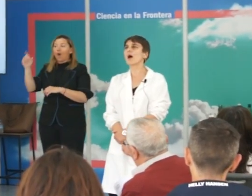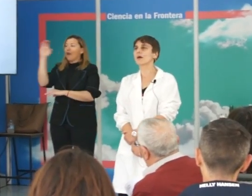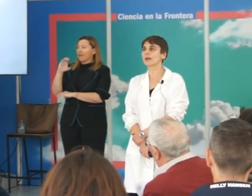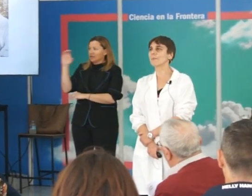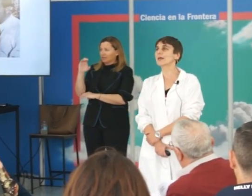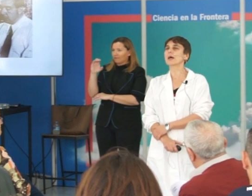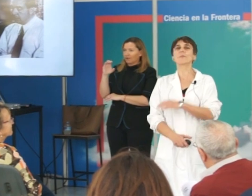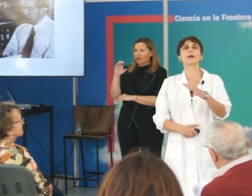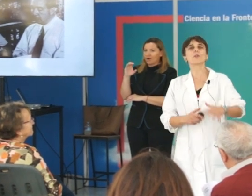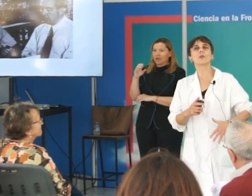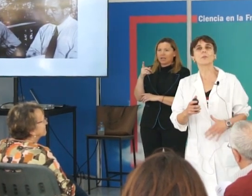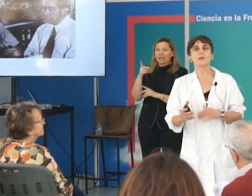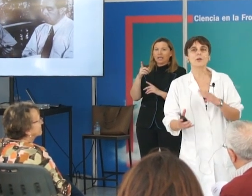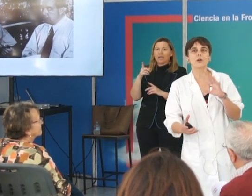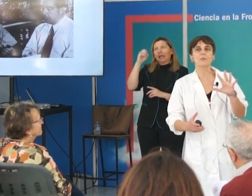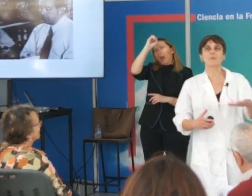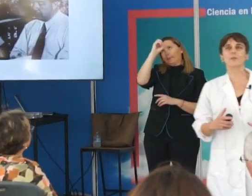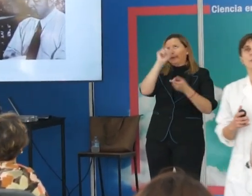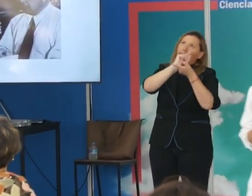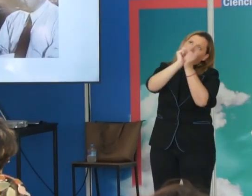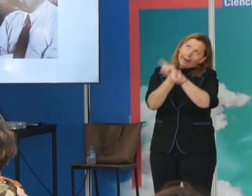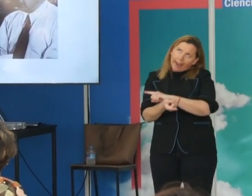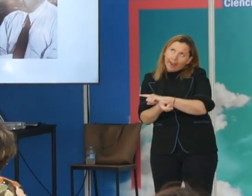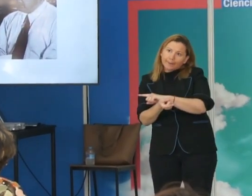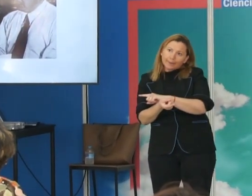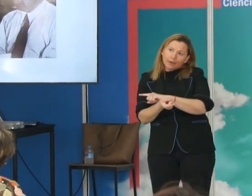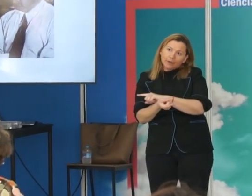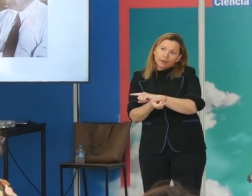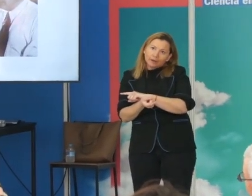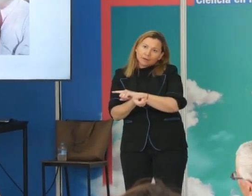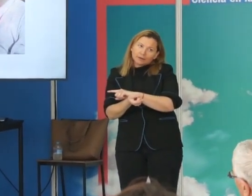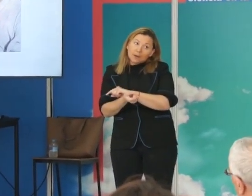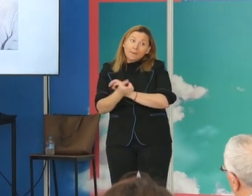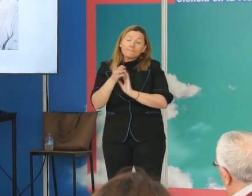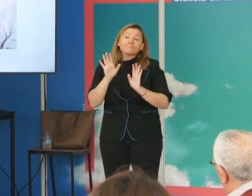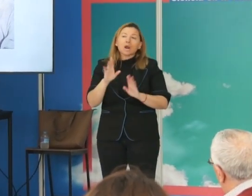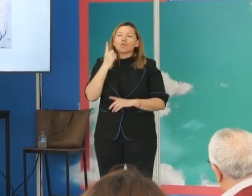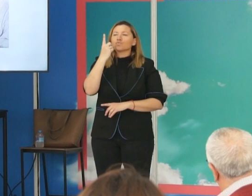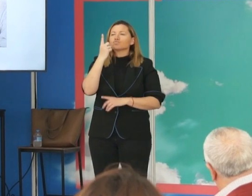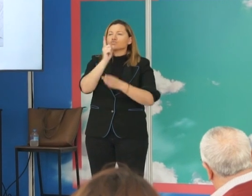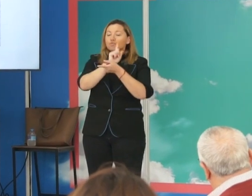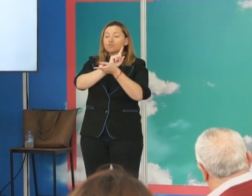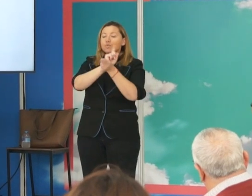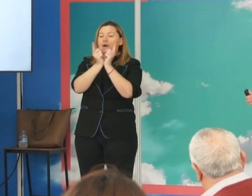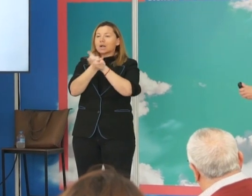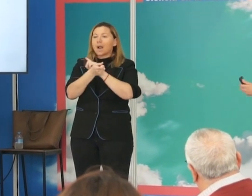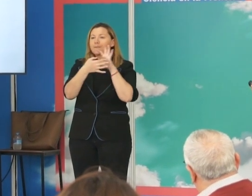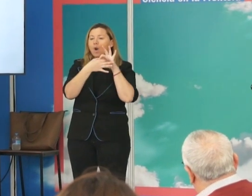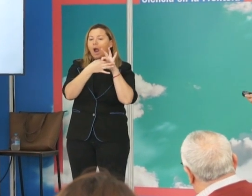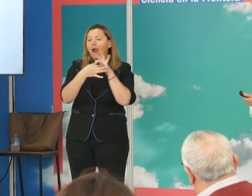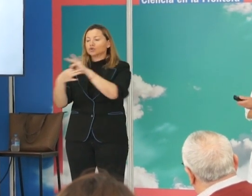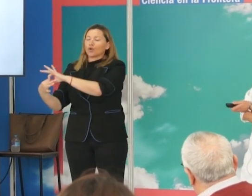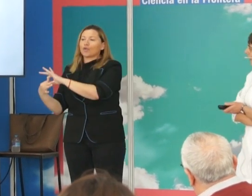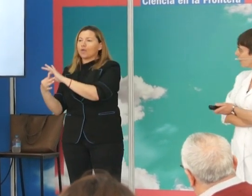que van cambiando de opinión, van formando, pues bien. Uno de los cambios asociados a un